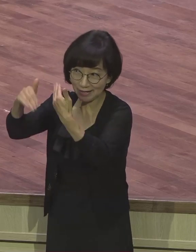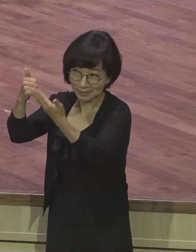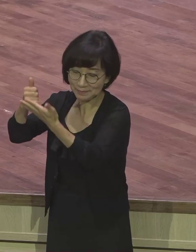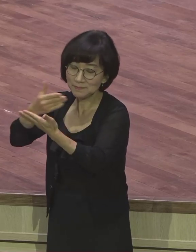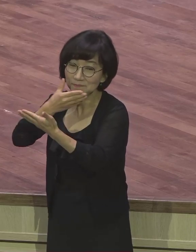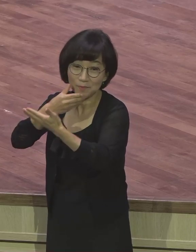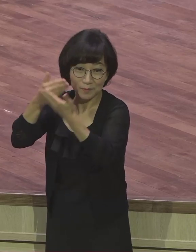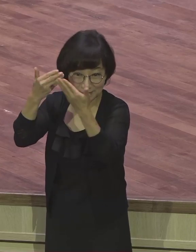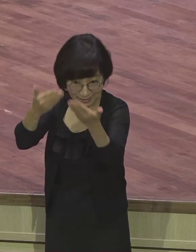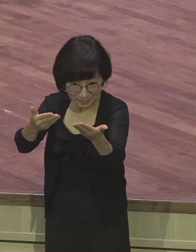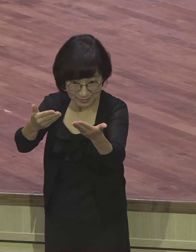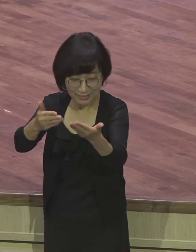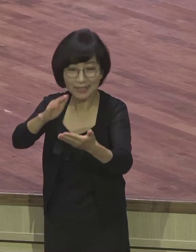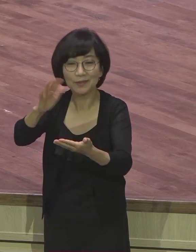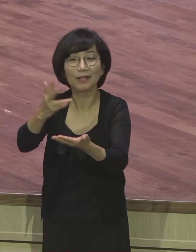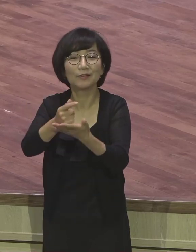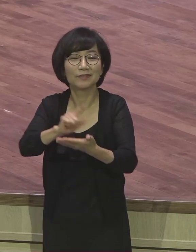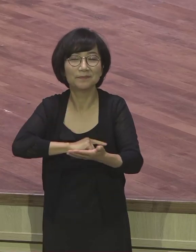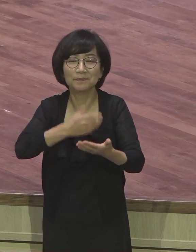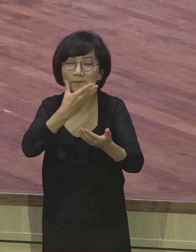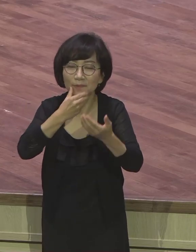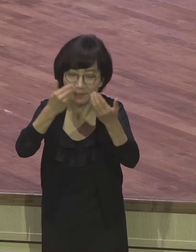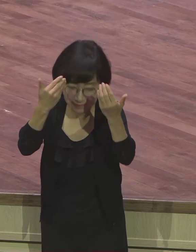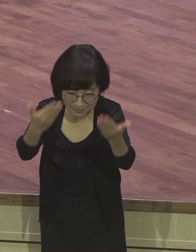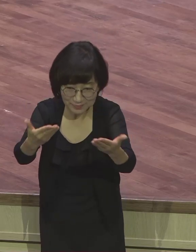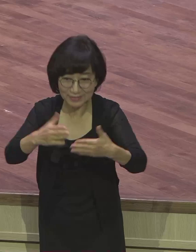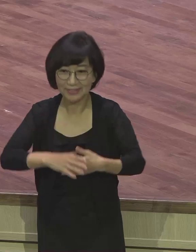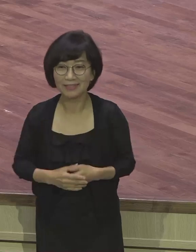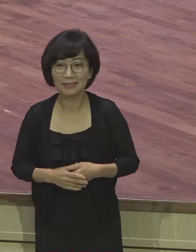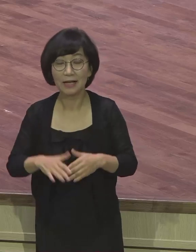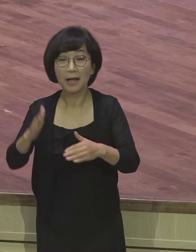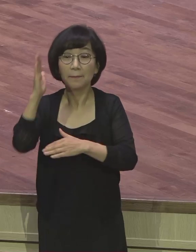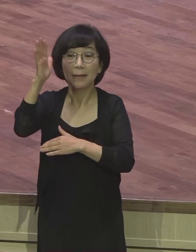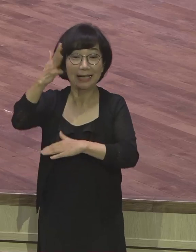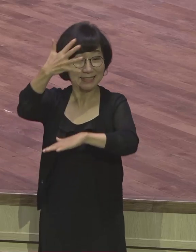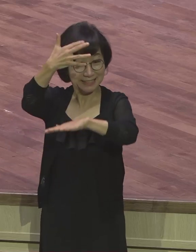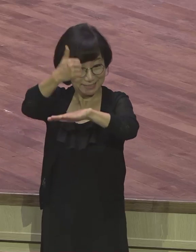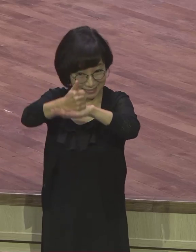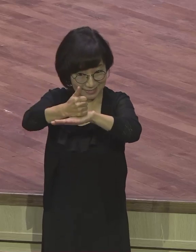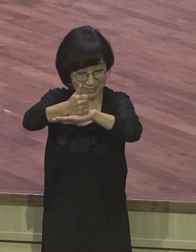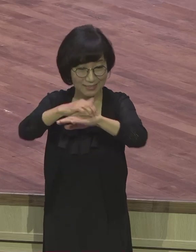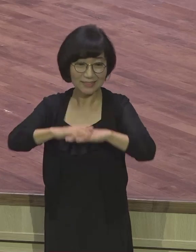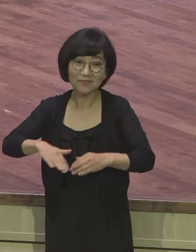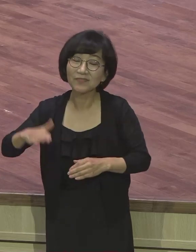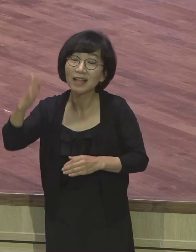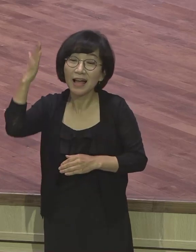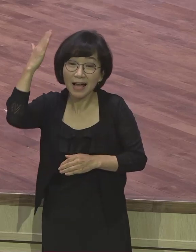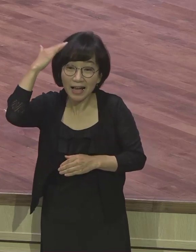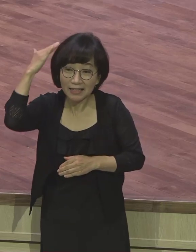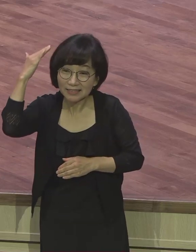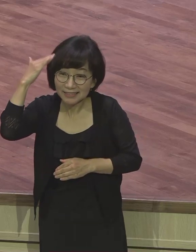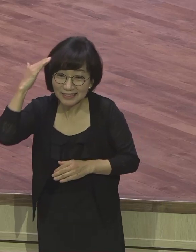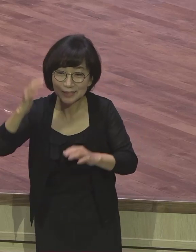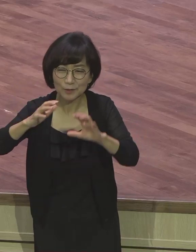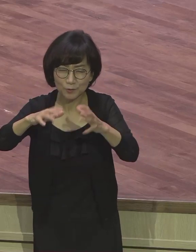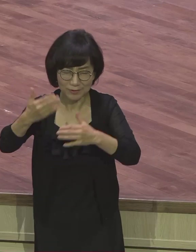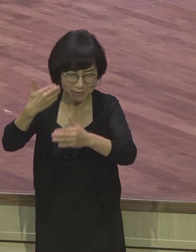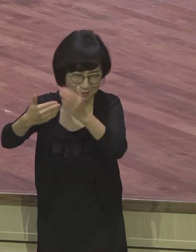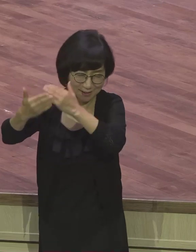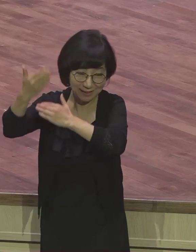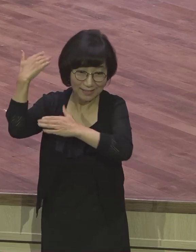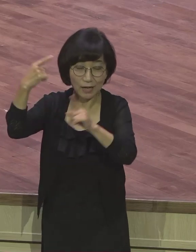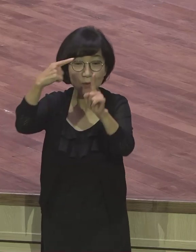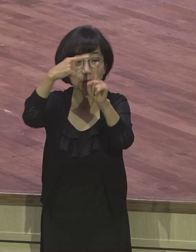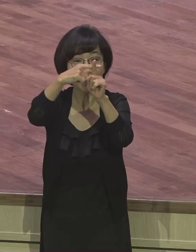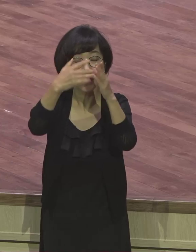작품만 남기시기를 주님으로 축복합니다. 결론입니다. 우리나라 이 초대 교회사를